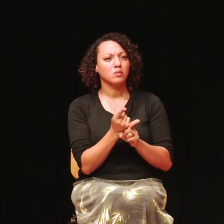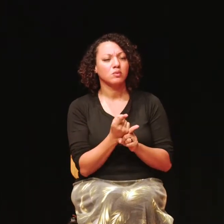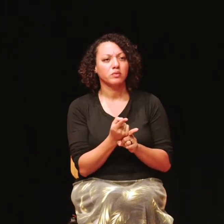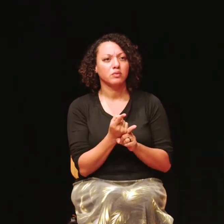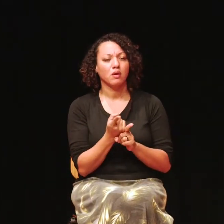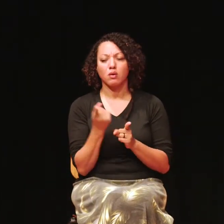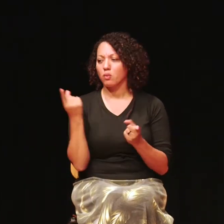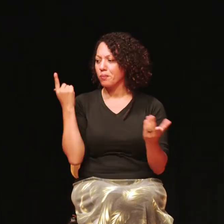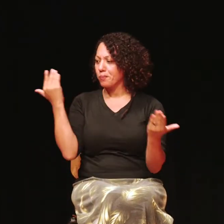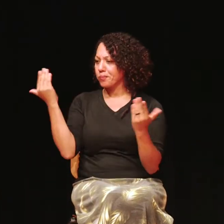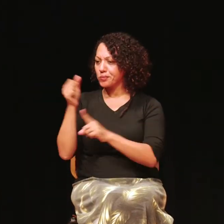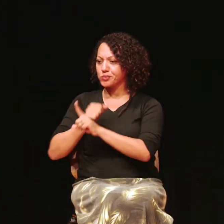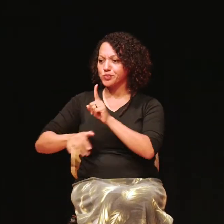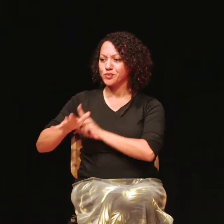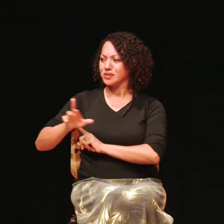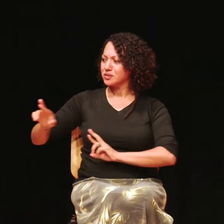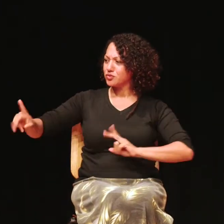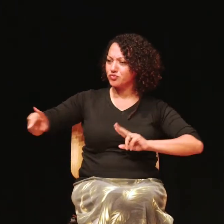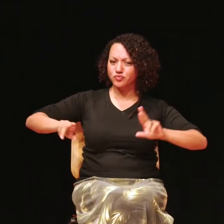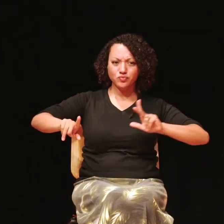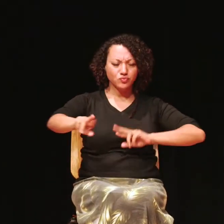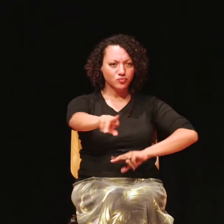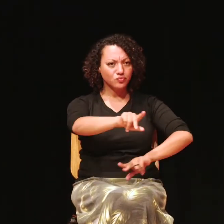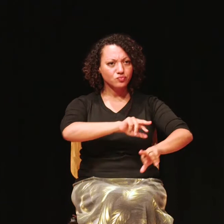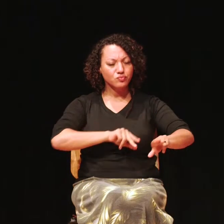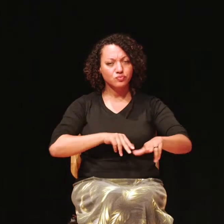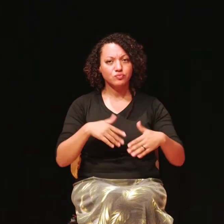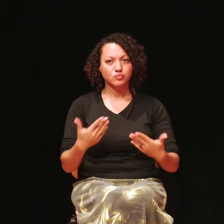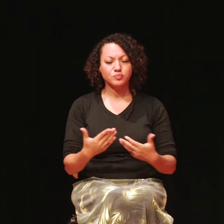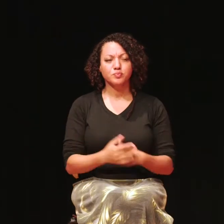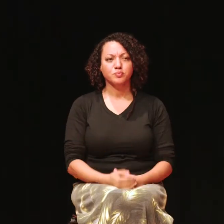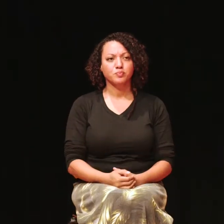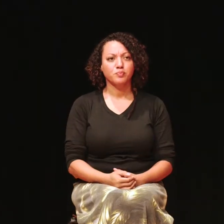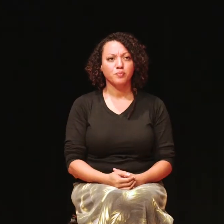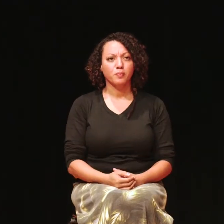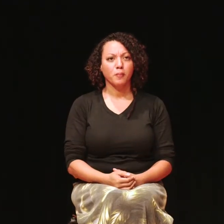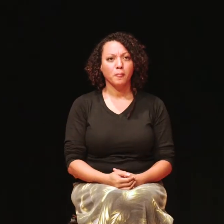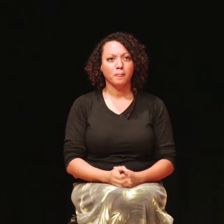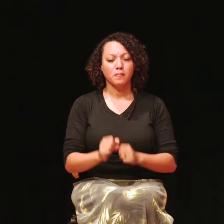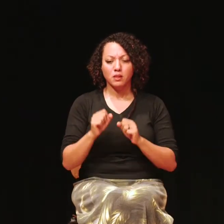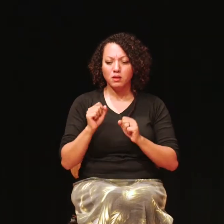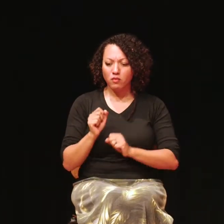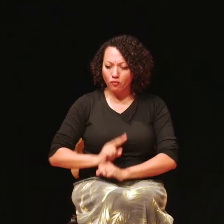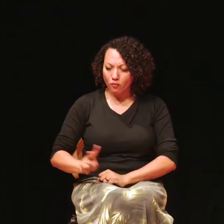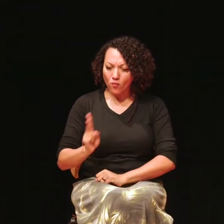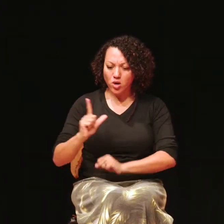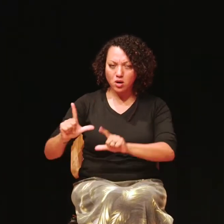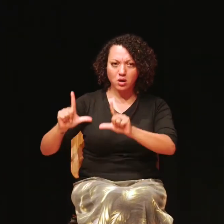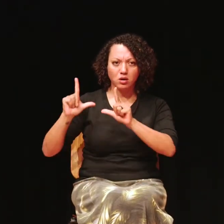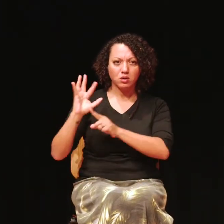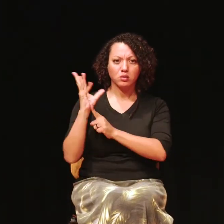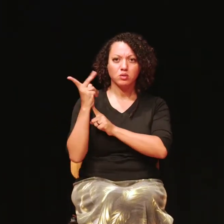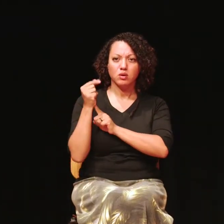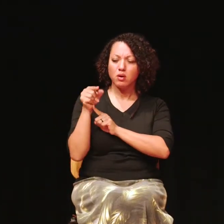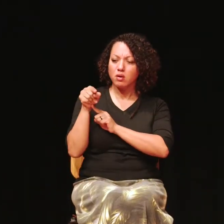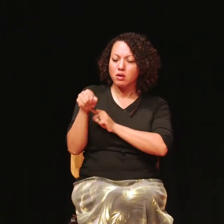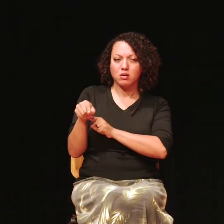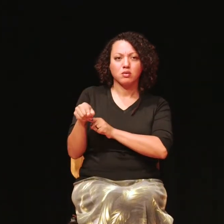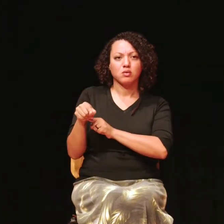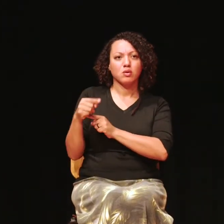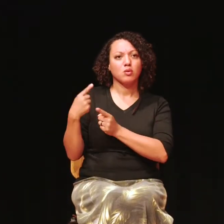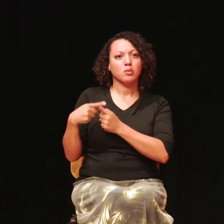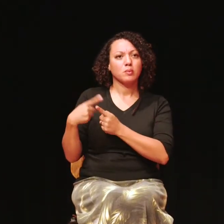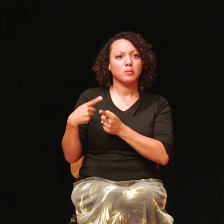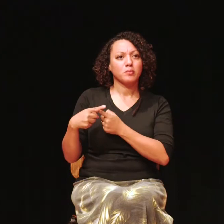comparação com sociedades muito diferentes? Não é? Então, o valor da obra de arte, ao meu ver, está exatamente nisso. Ela